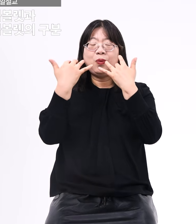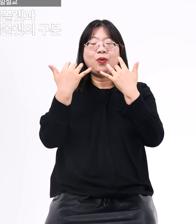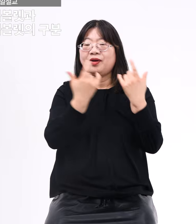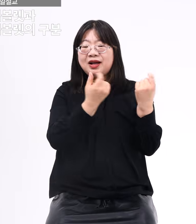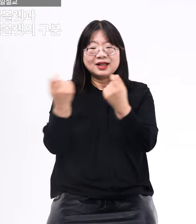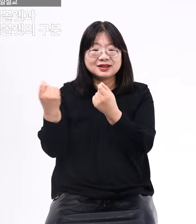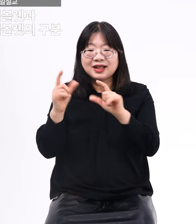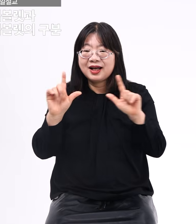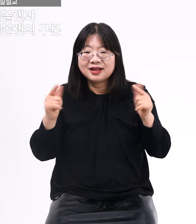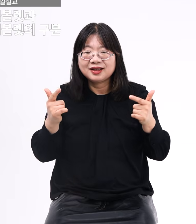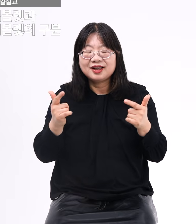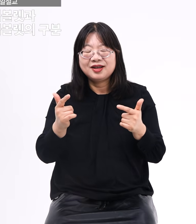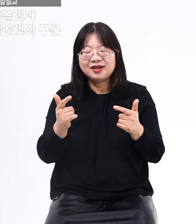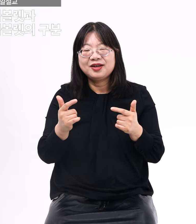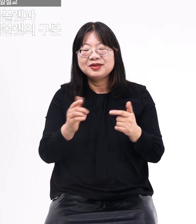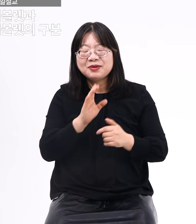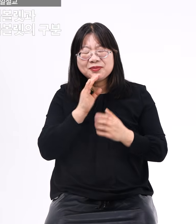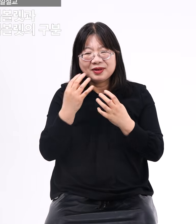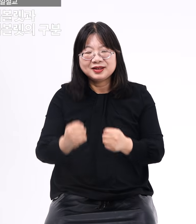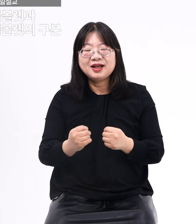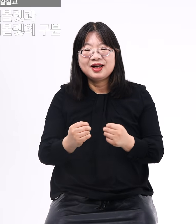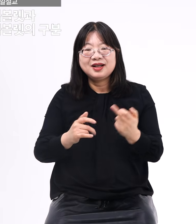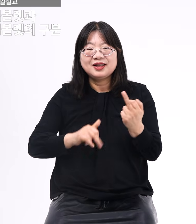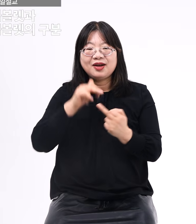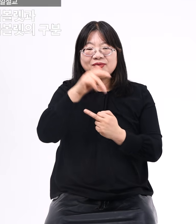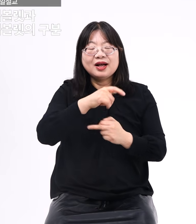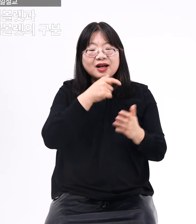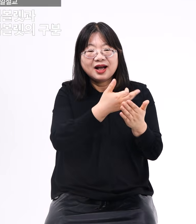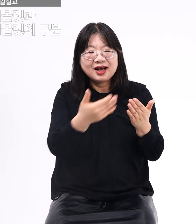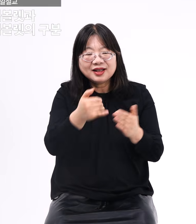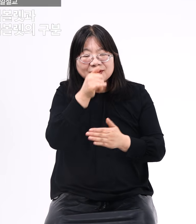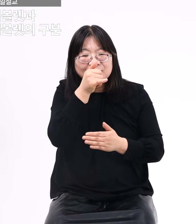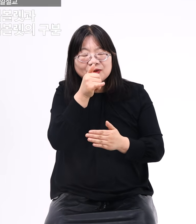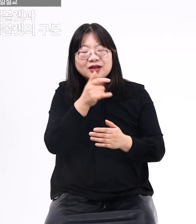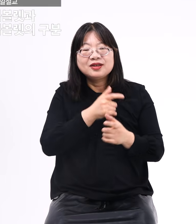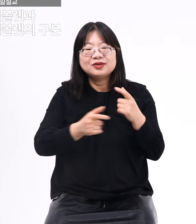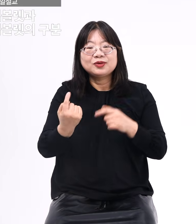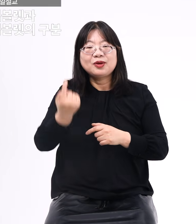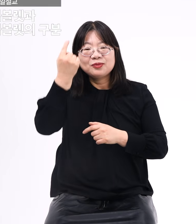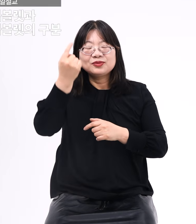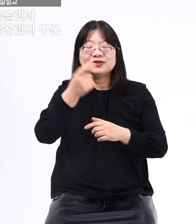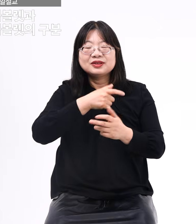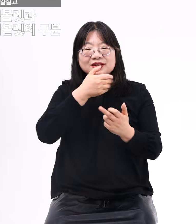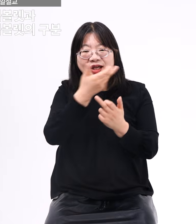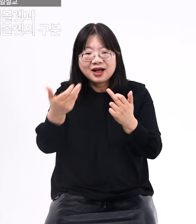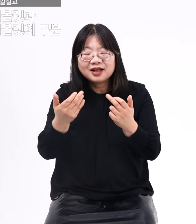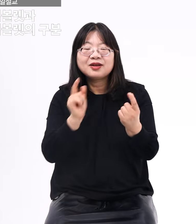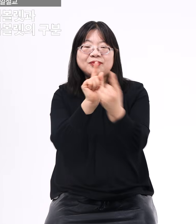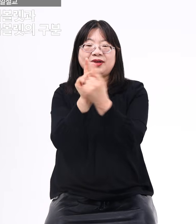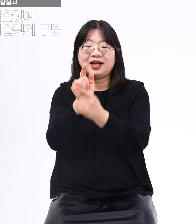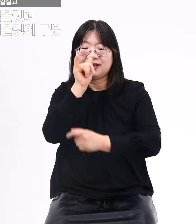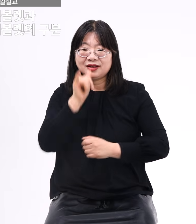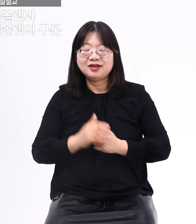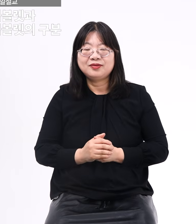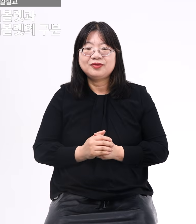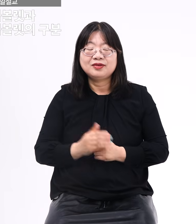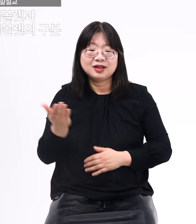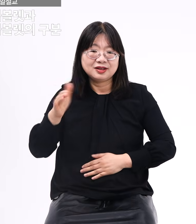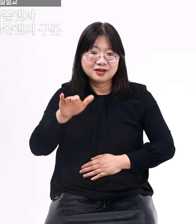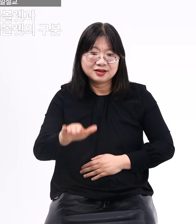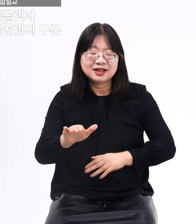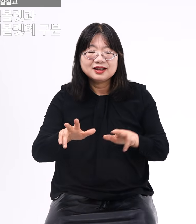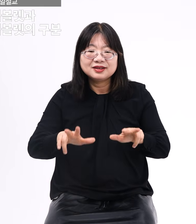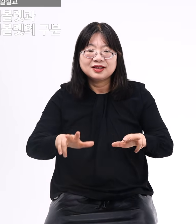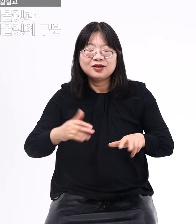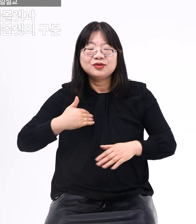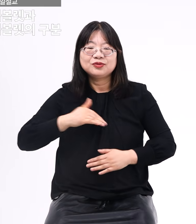달라요. 산 넘으면 강 나오고 강 건너면 더 높은 산이 나오고 그런데